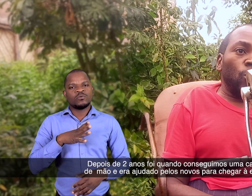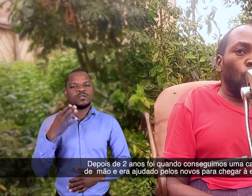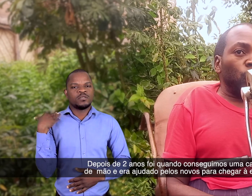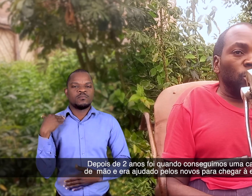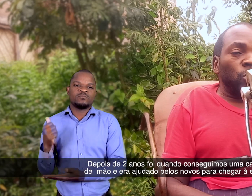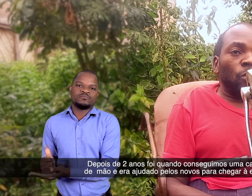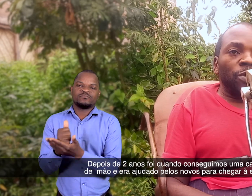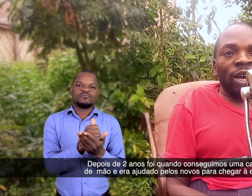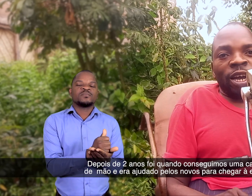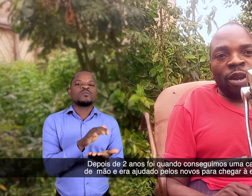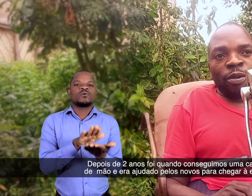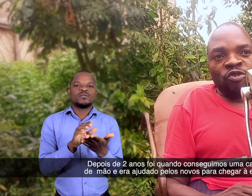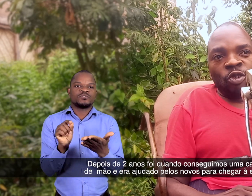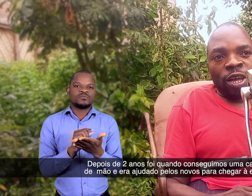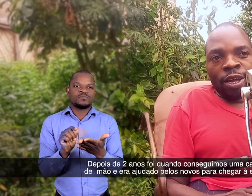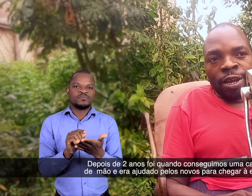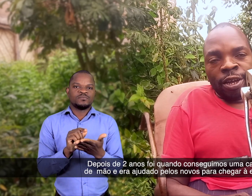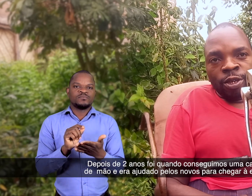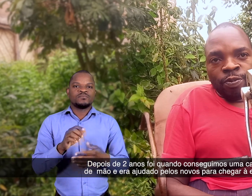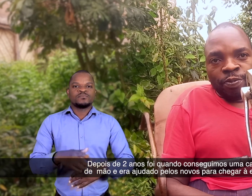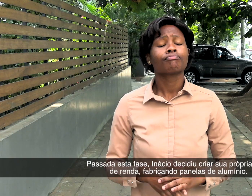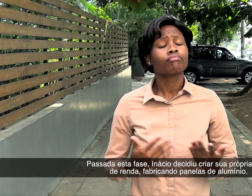era ajudado com os mais novos a me carregar para a escola.